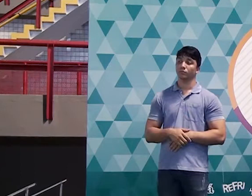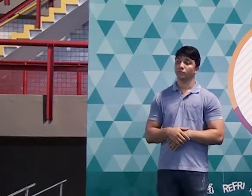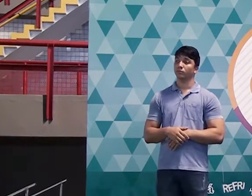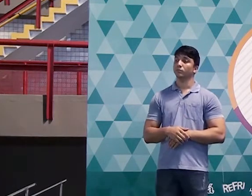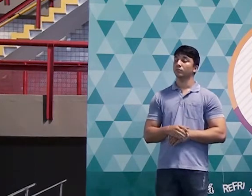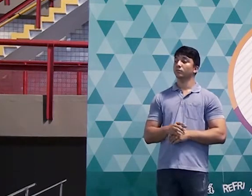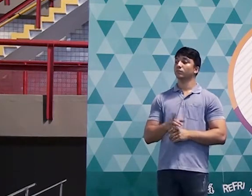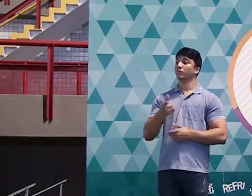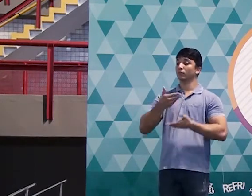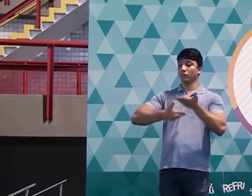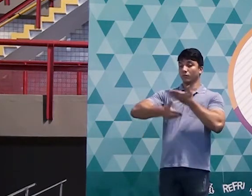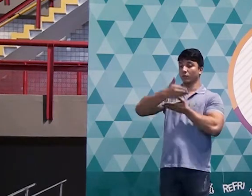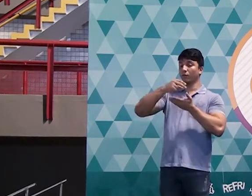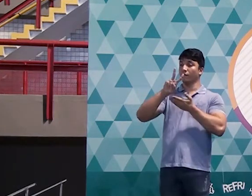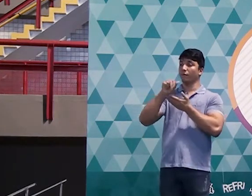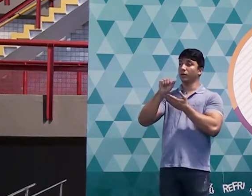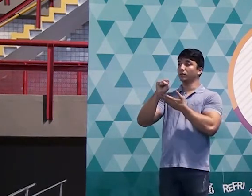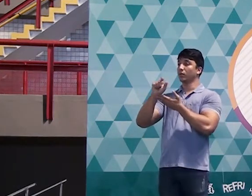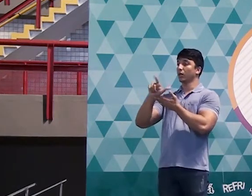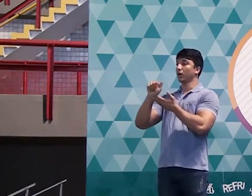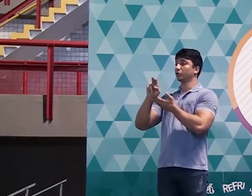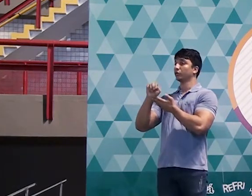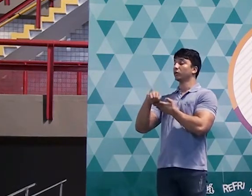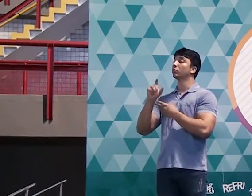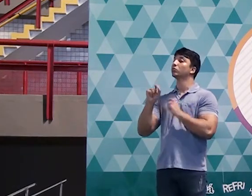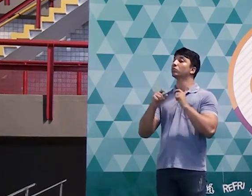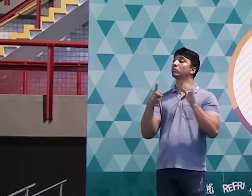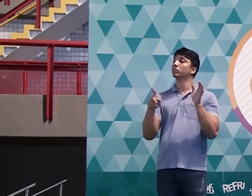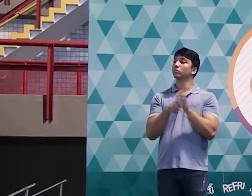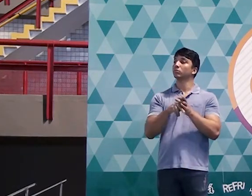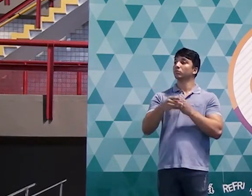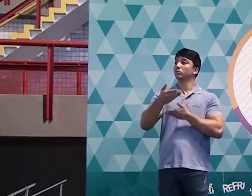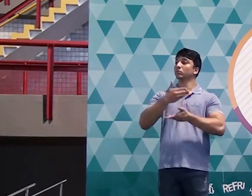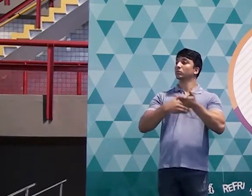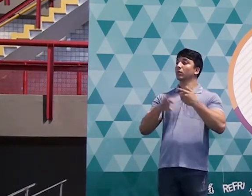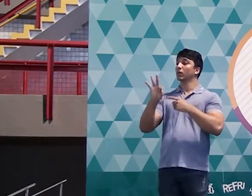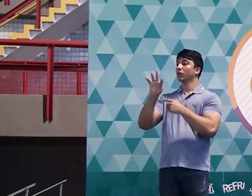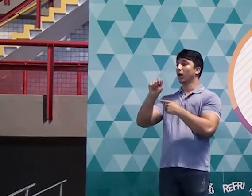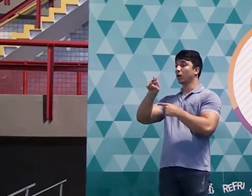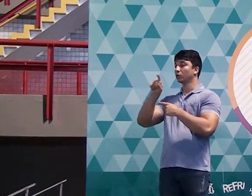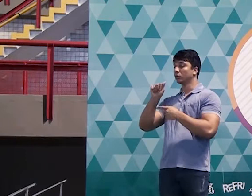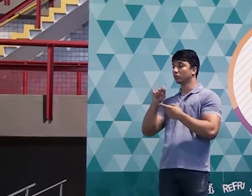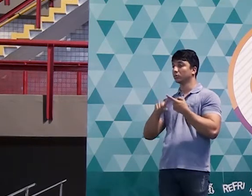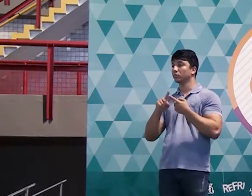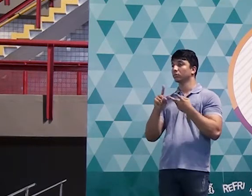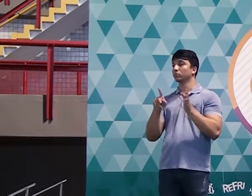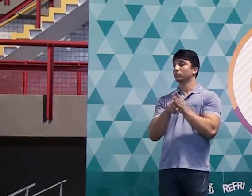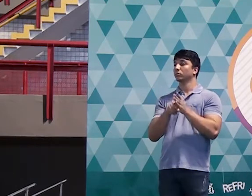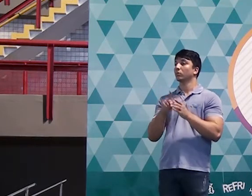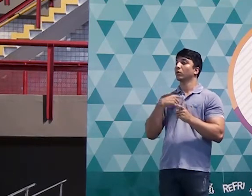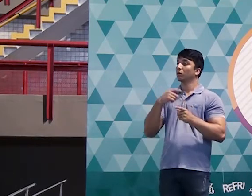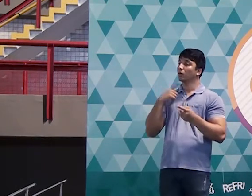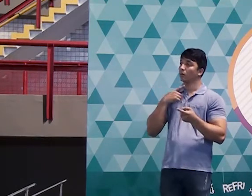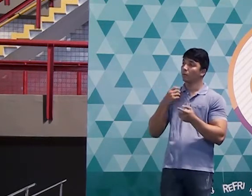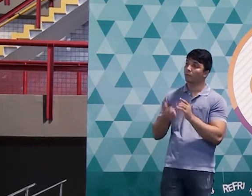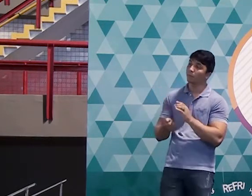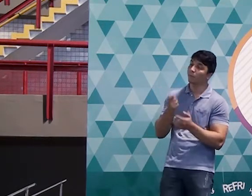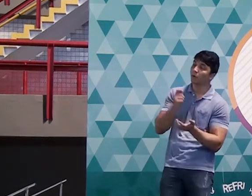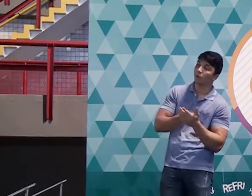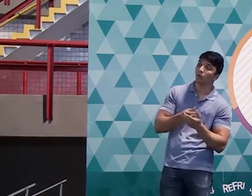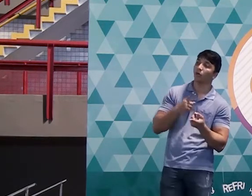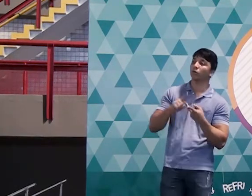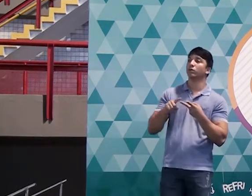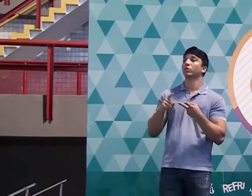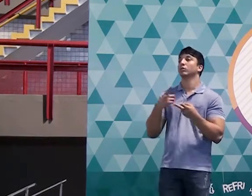A relação de vassalagem implica o pagamento de uma série de taxas por parte do vassalo. Ele paga a covéia, ele